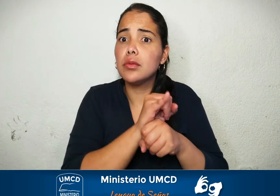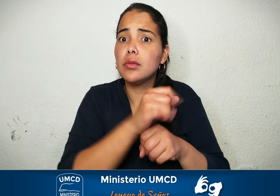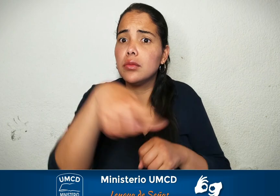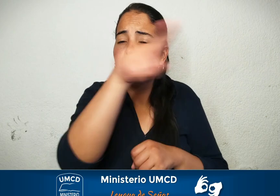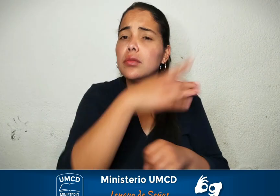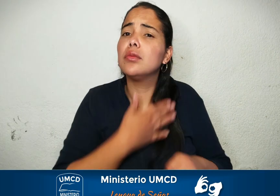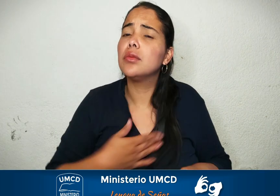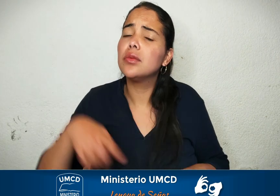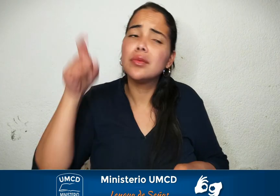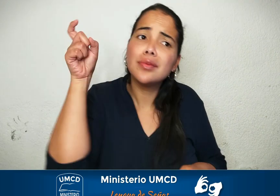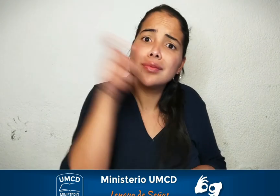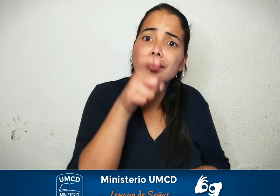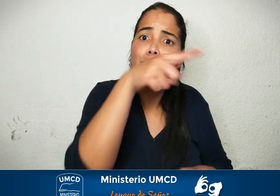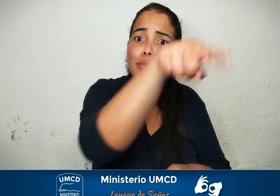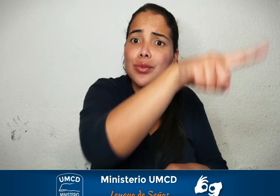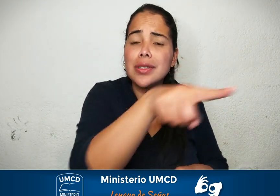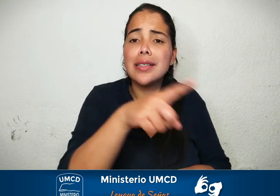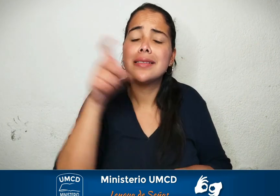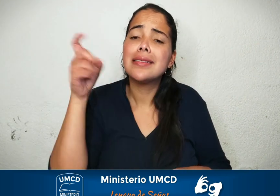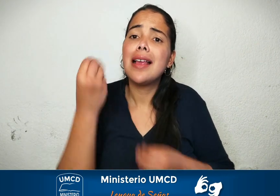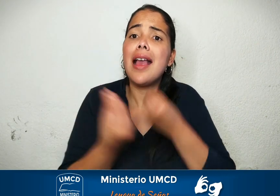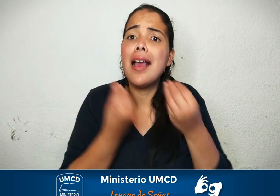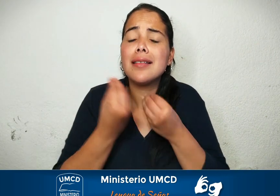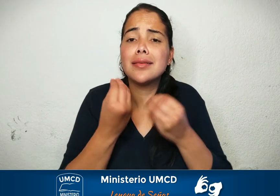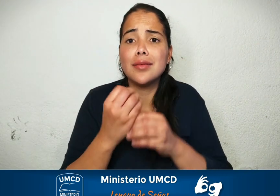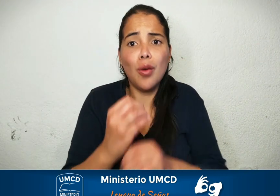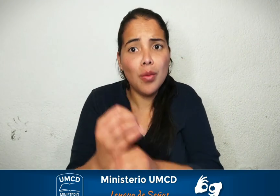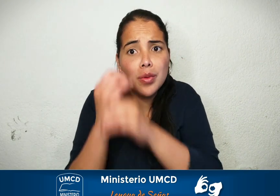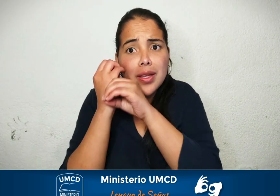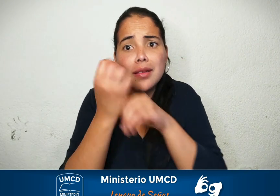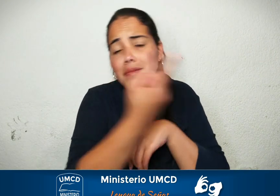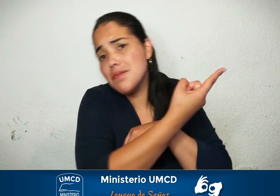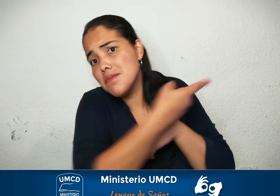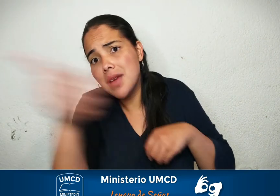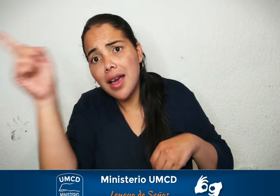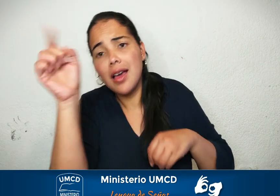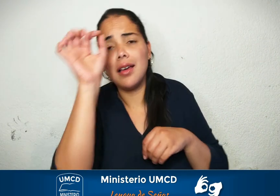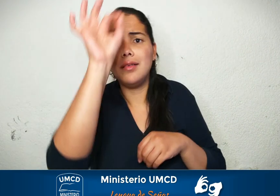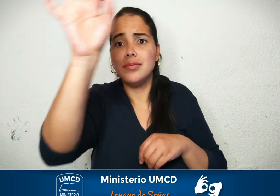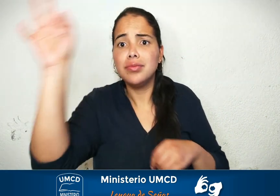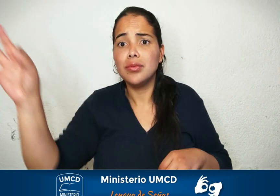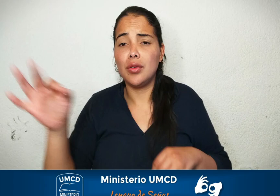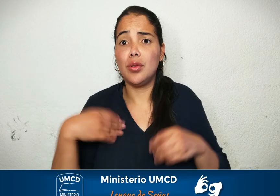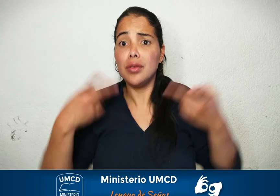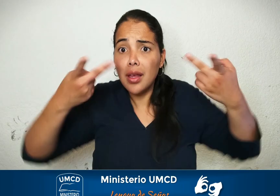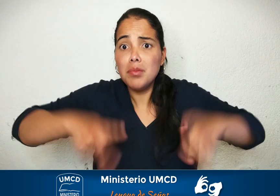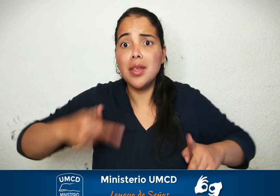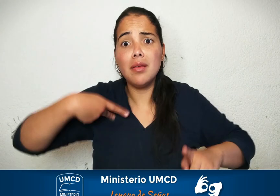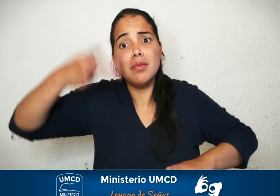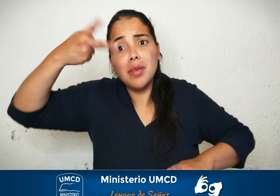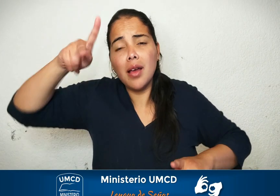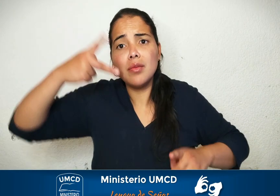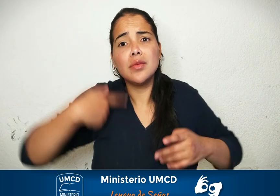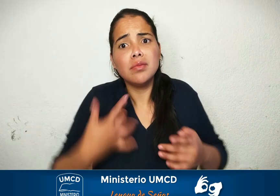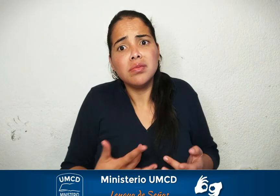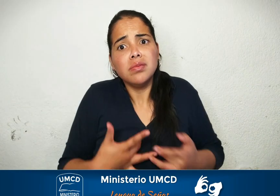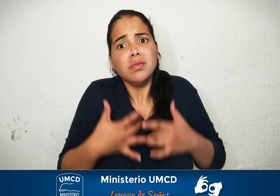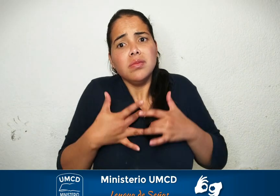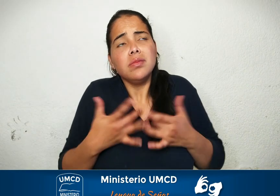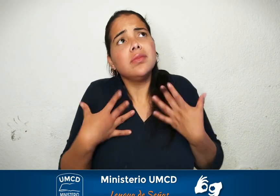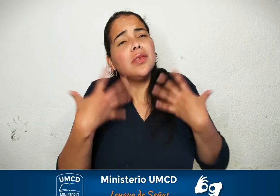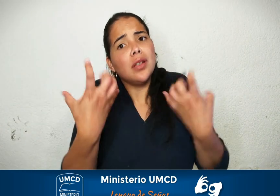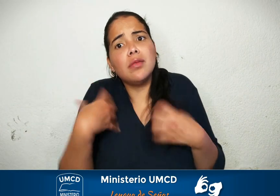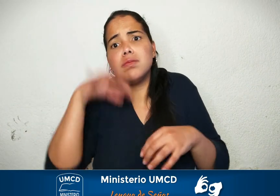Corinto de que él tenía un impulso muy intenso que estaba en su interior que le motivaba a cumplir la voluntad de